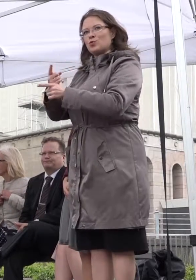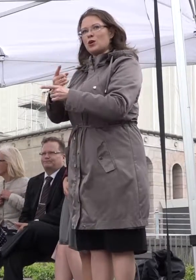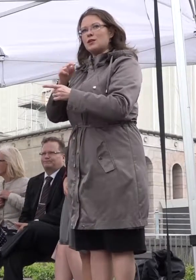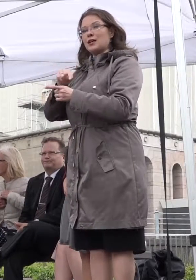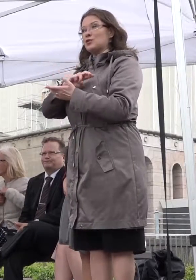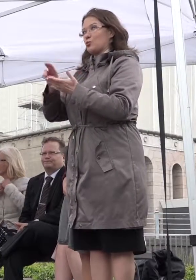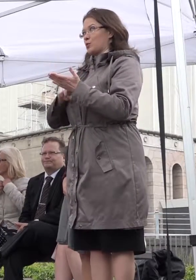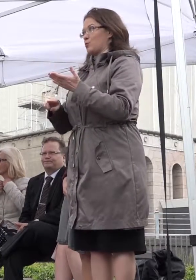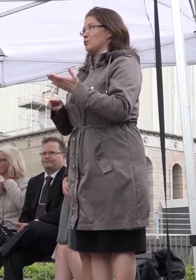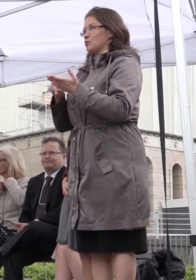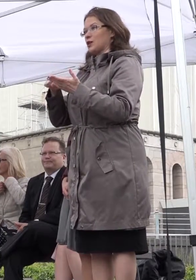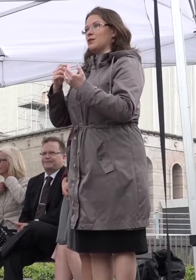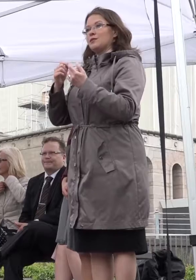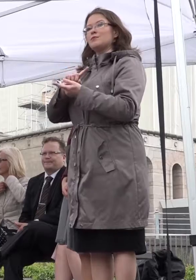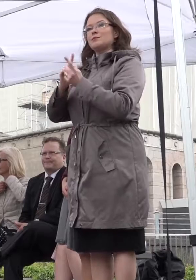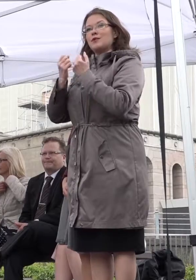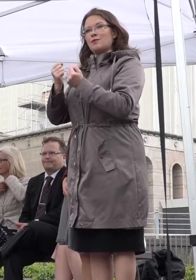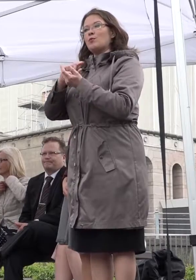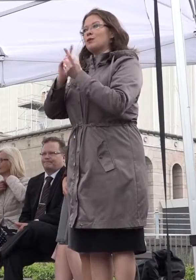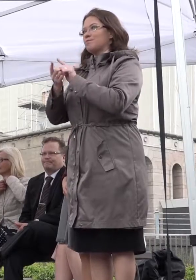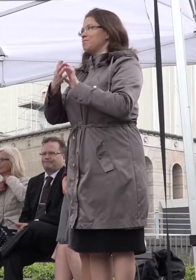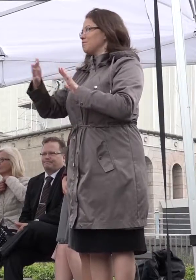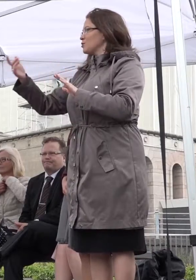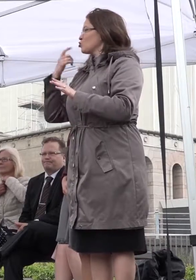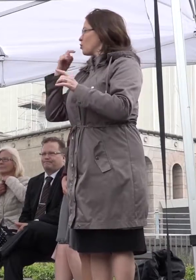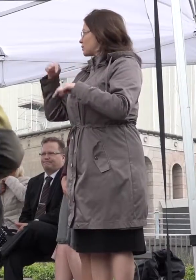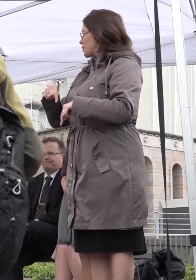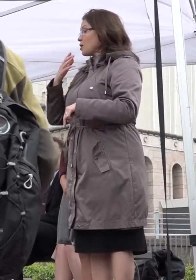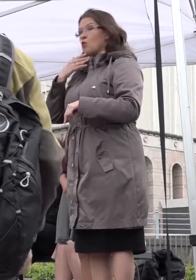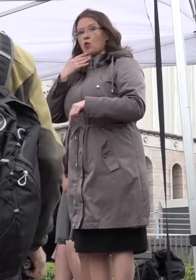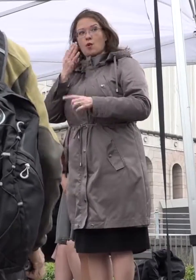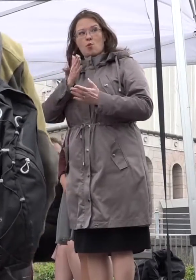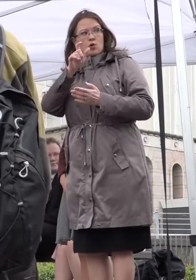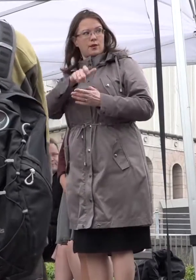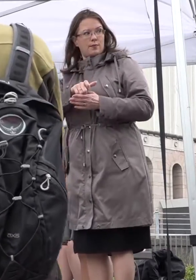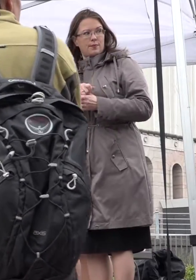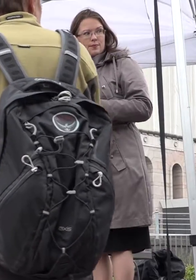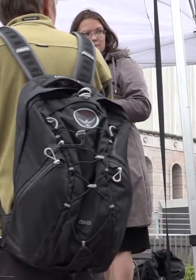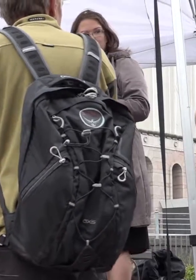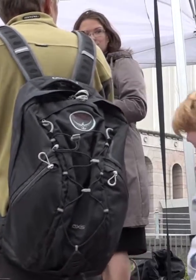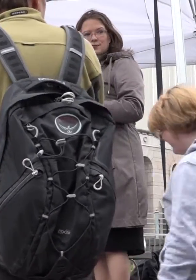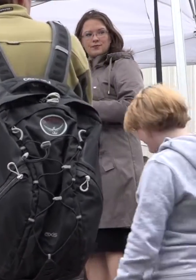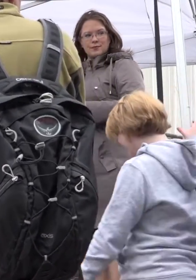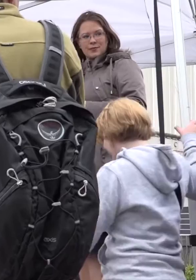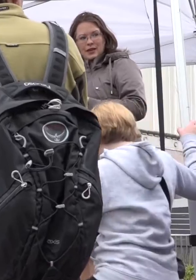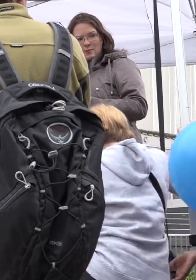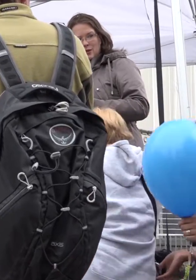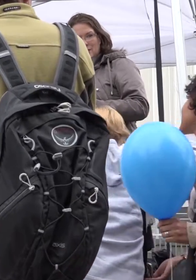tämän sopimuksen voimaan saattamista Suomessa. Kukapa teiltä tulee puhujaksi?